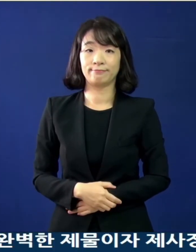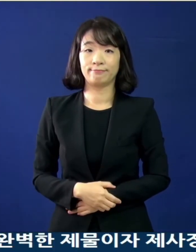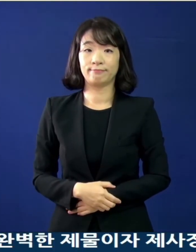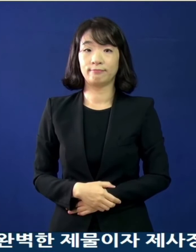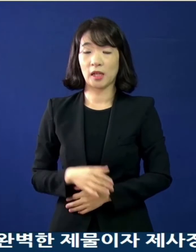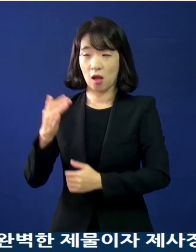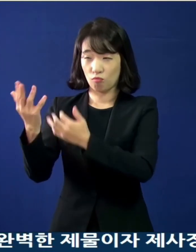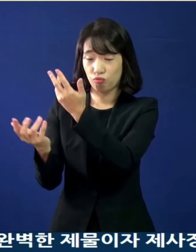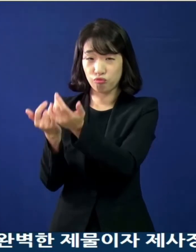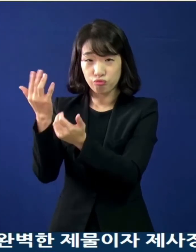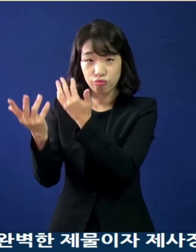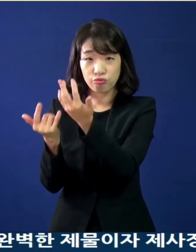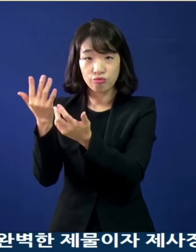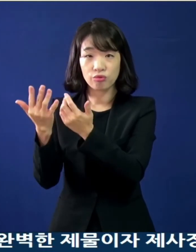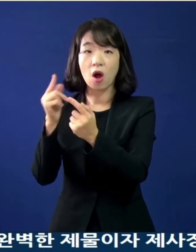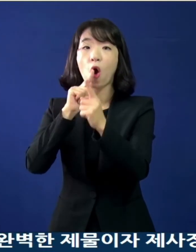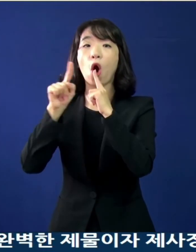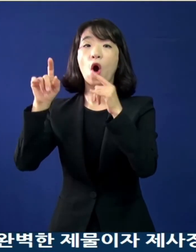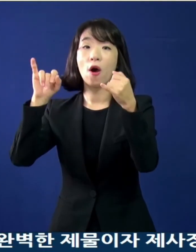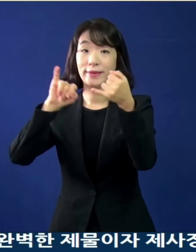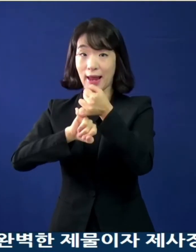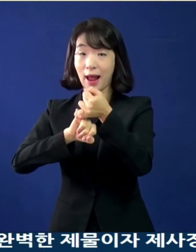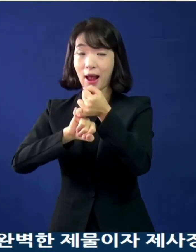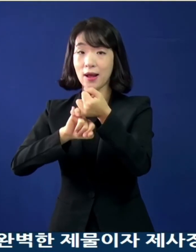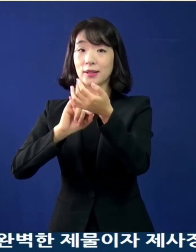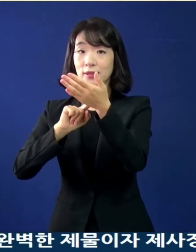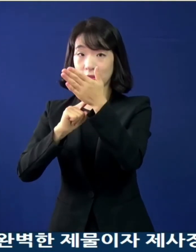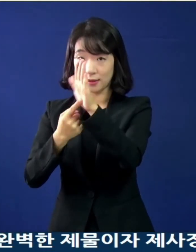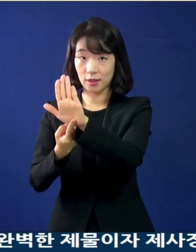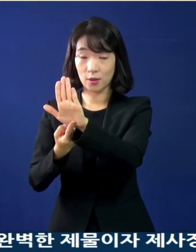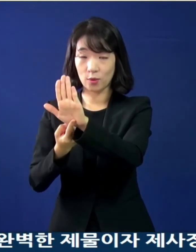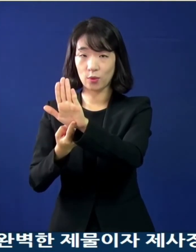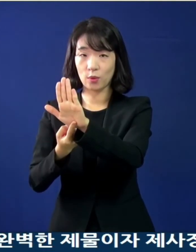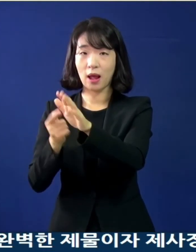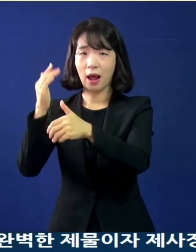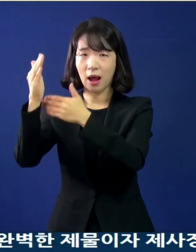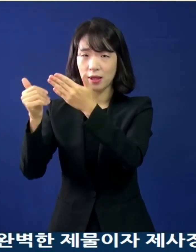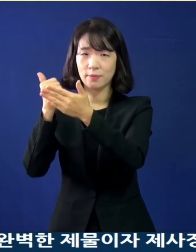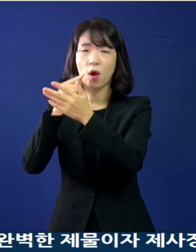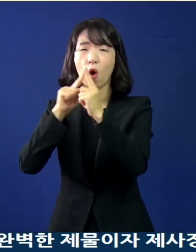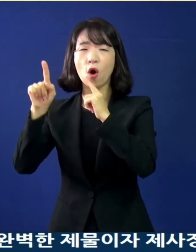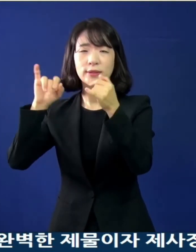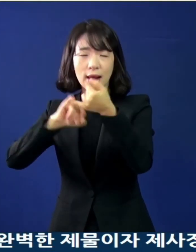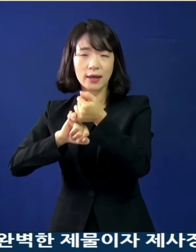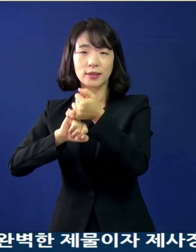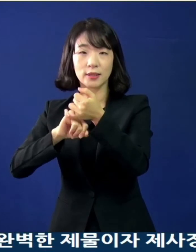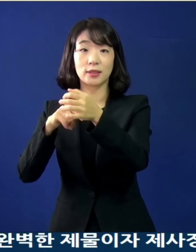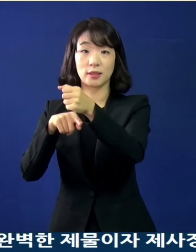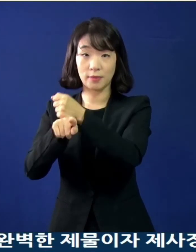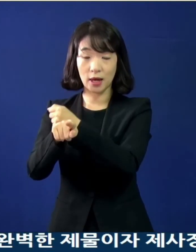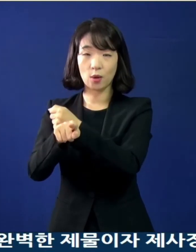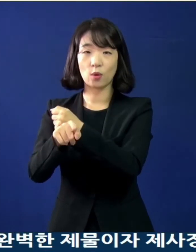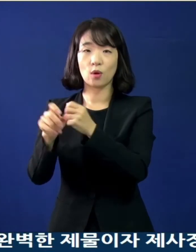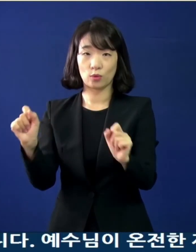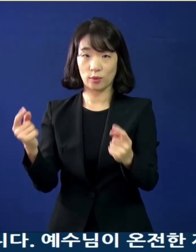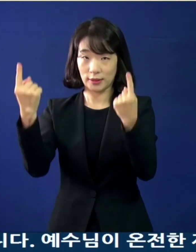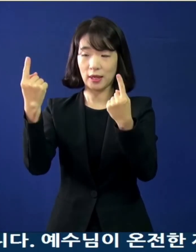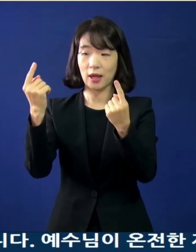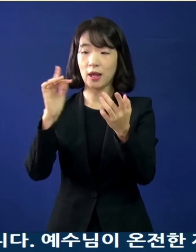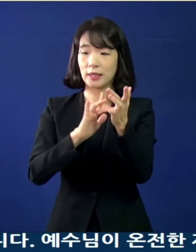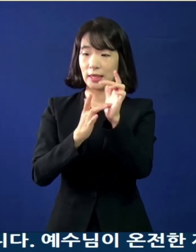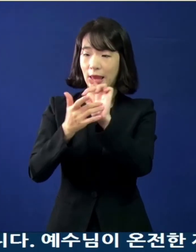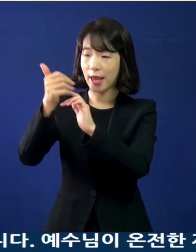불이 언약의 상징이고 하나님의 임재의 상징이며 동시에 예수님의